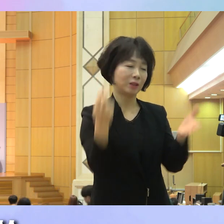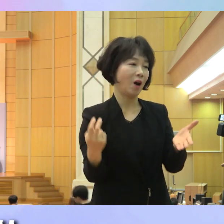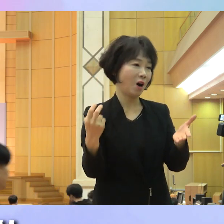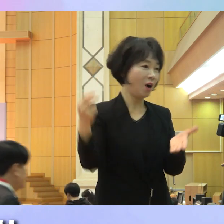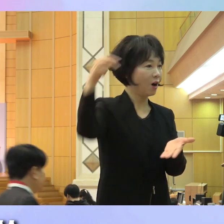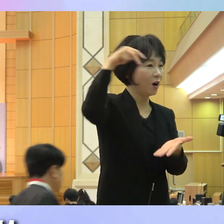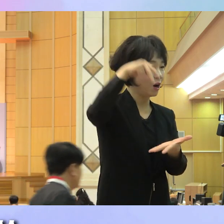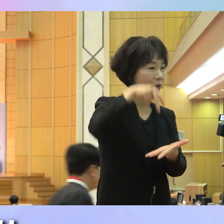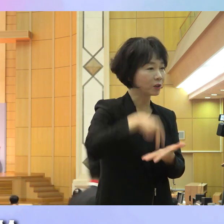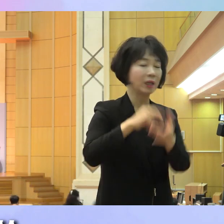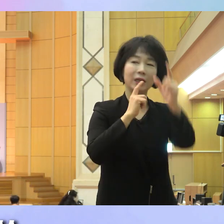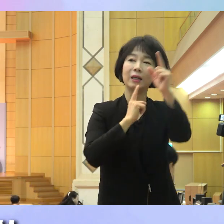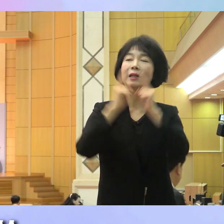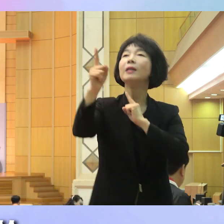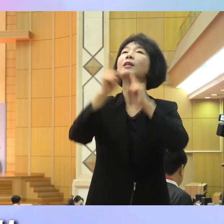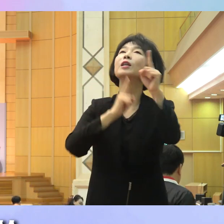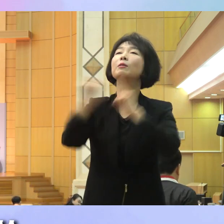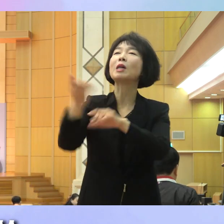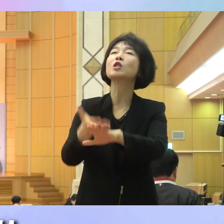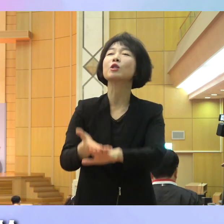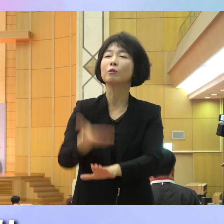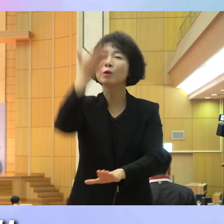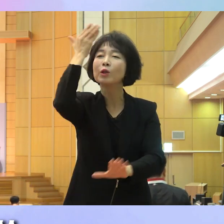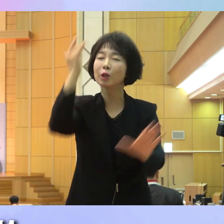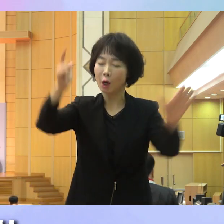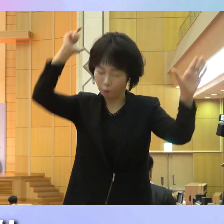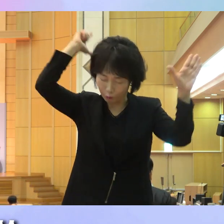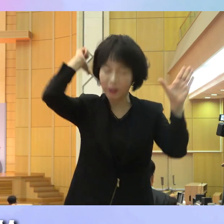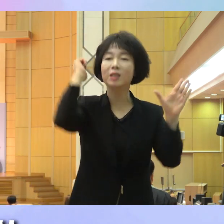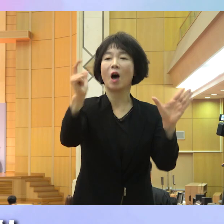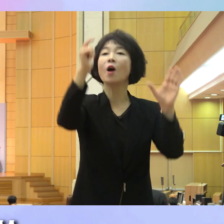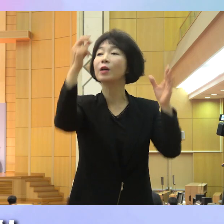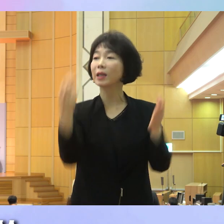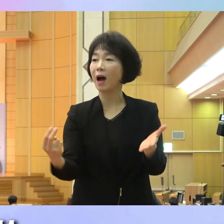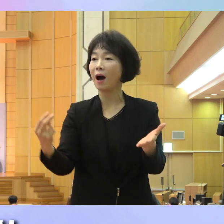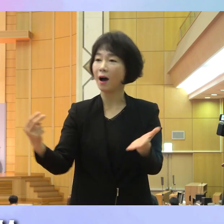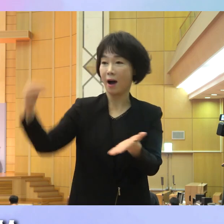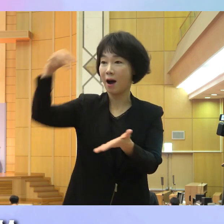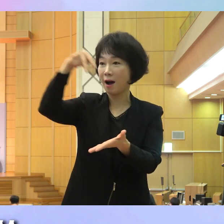굳게 서리. 그 말씀 위에 굳게